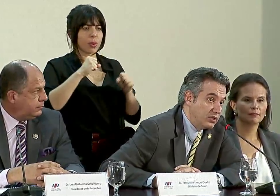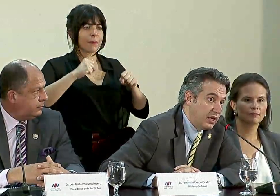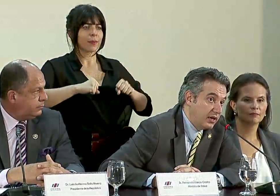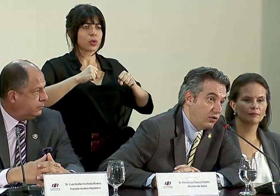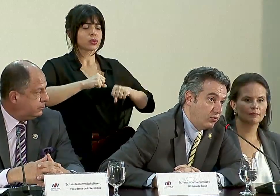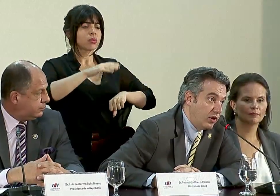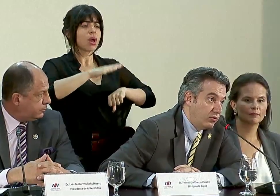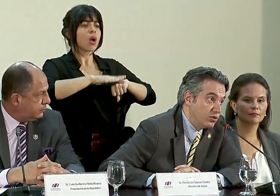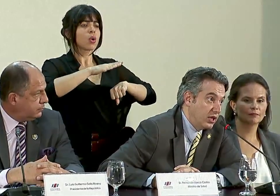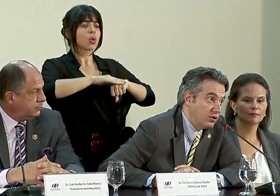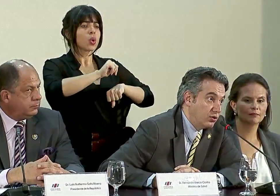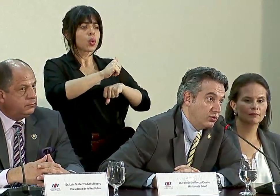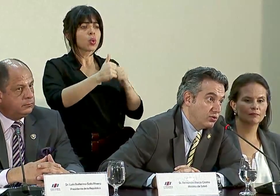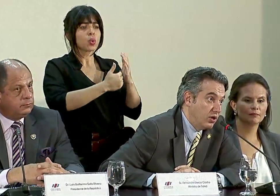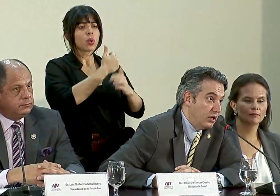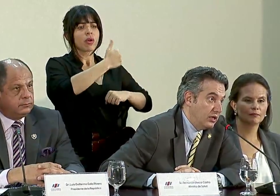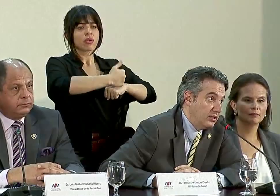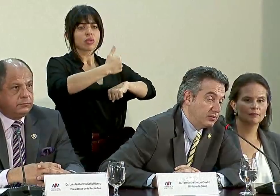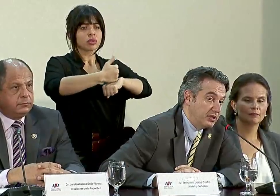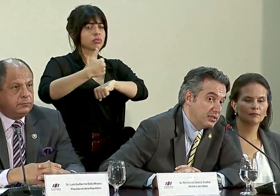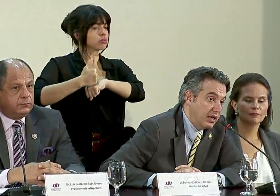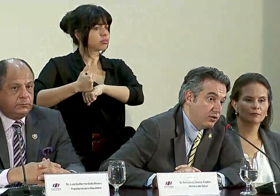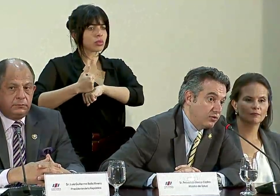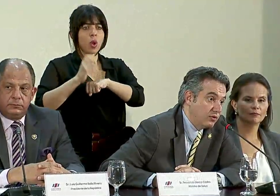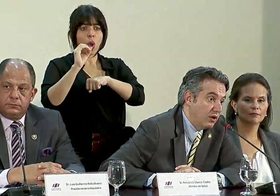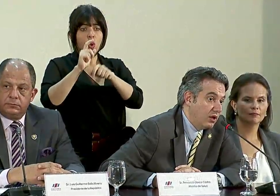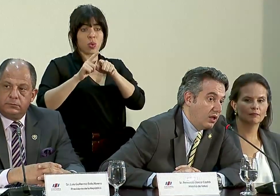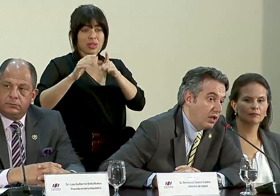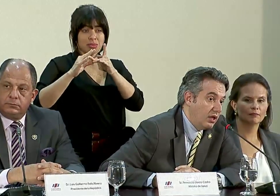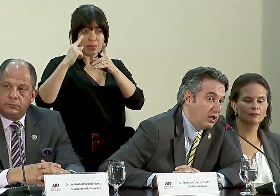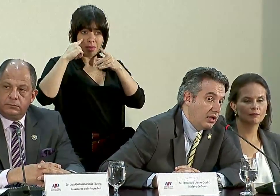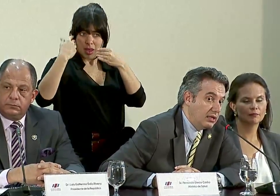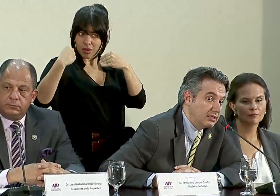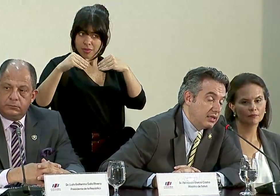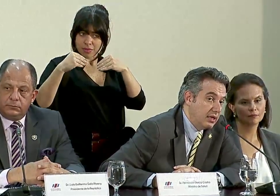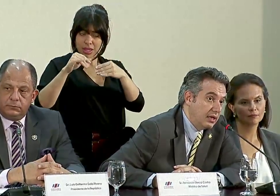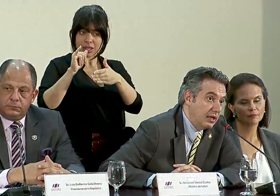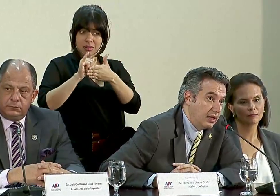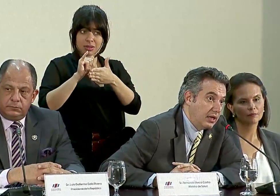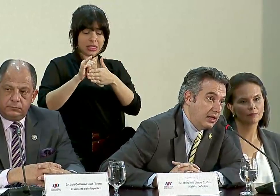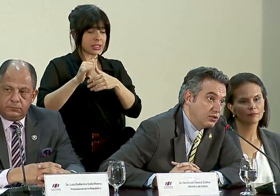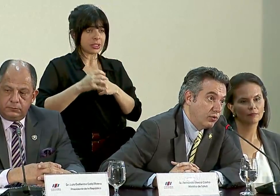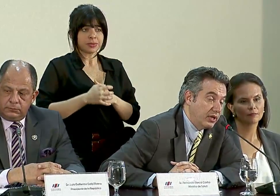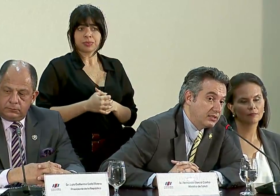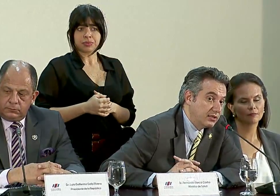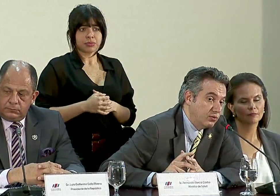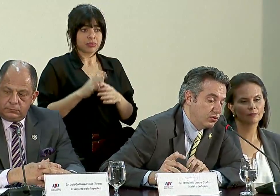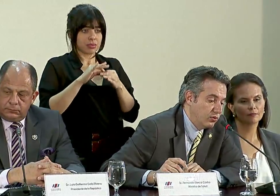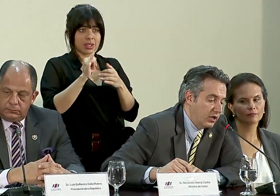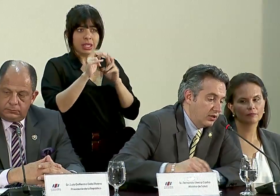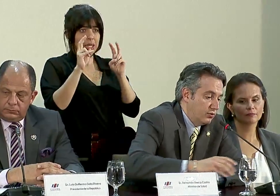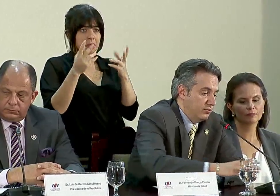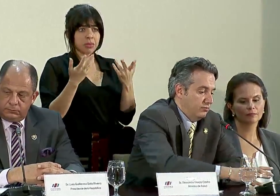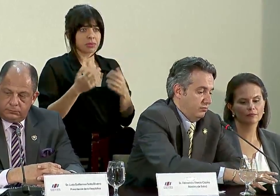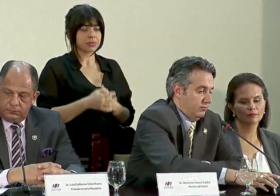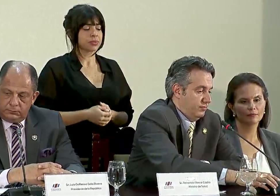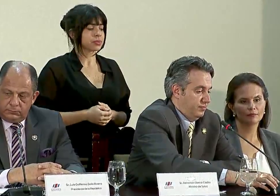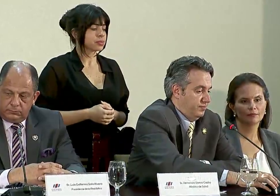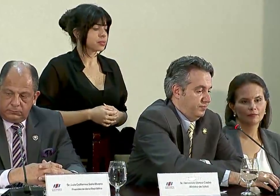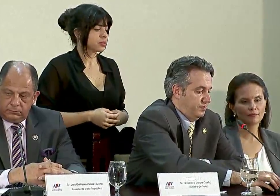de autorizar nuevos centros ni dispensarios en sobre este asunto